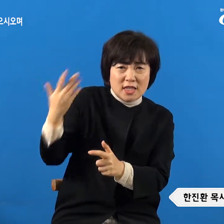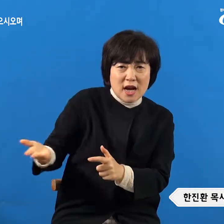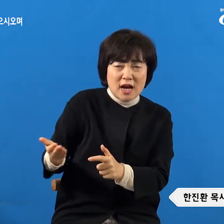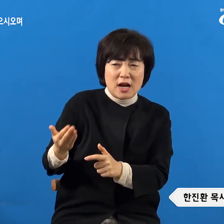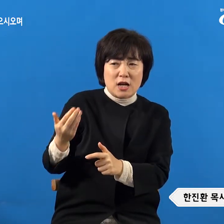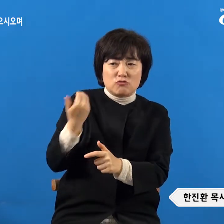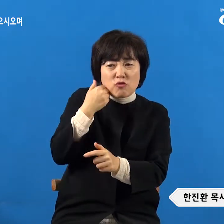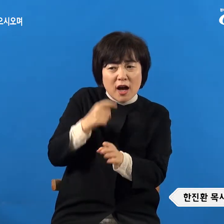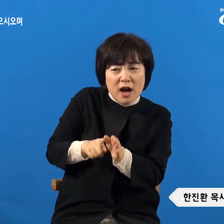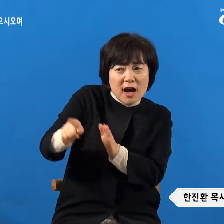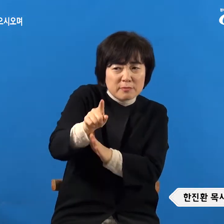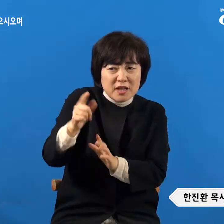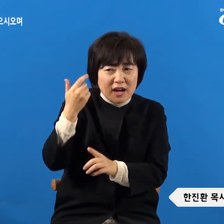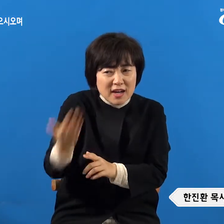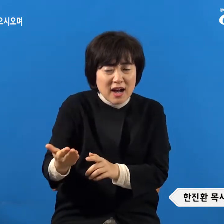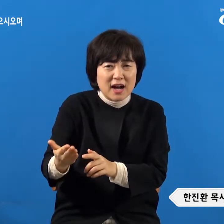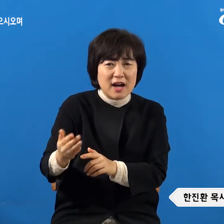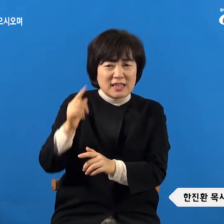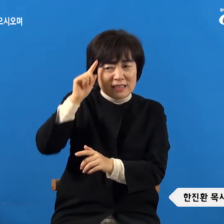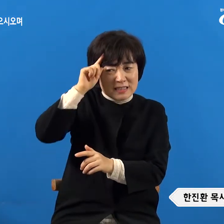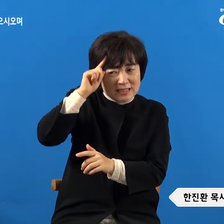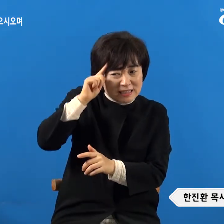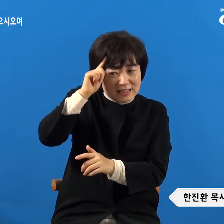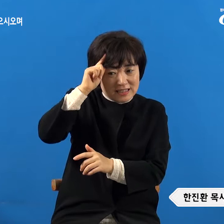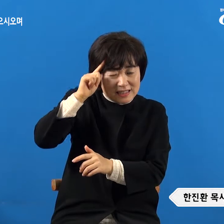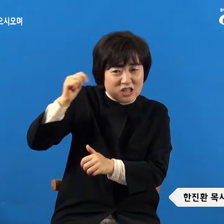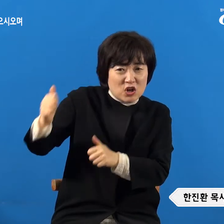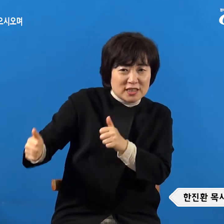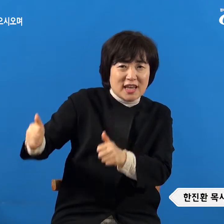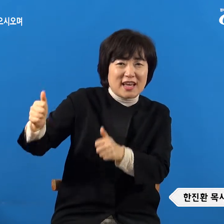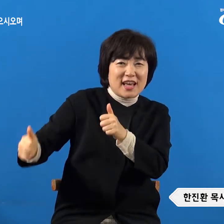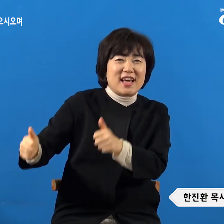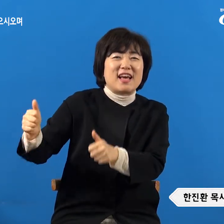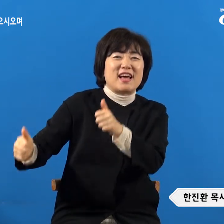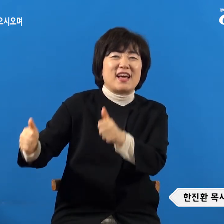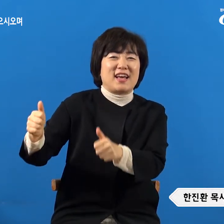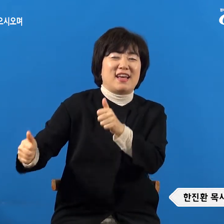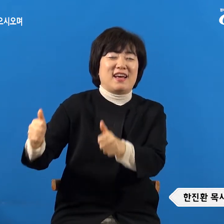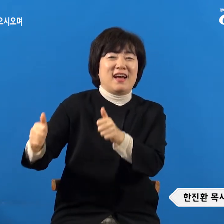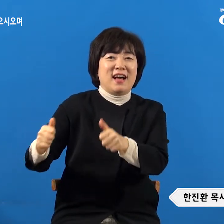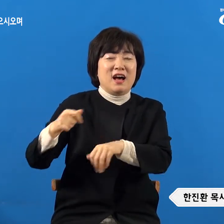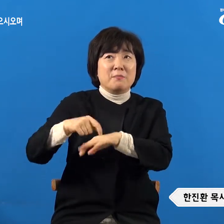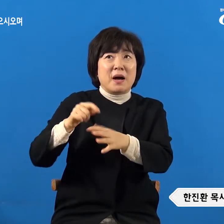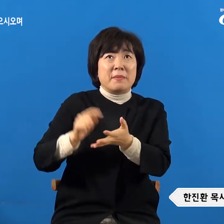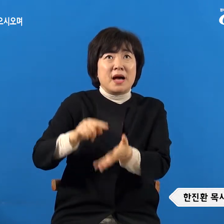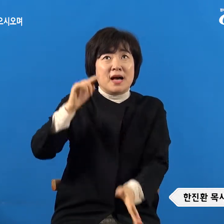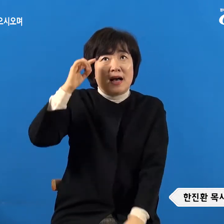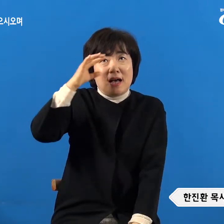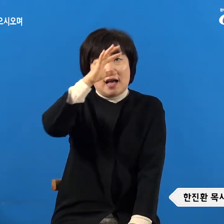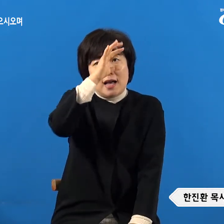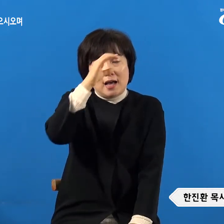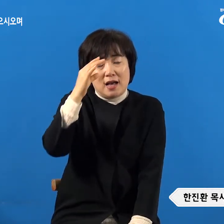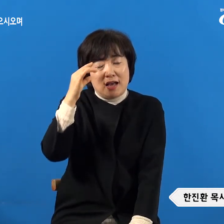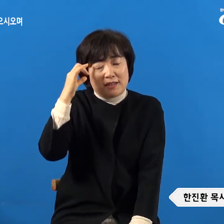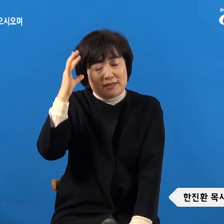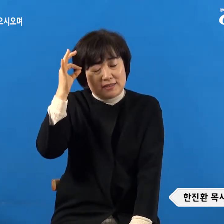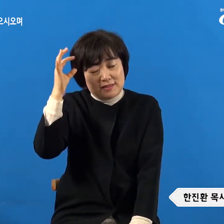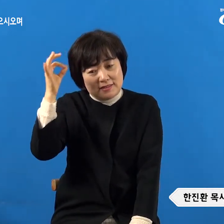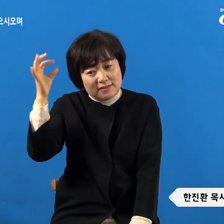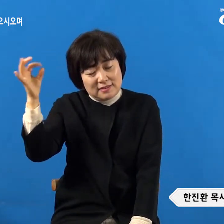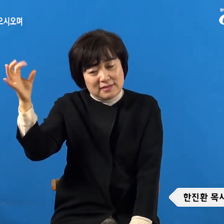누가 나를 앞서가지는 않을까? 늘 경쟁하면서 그 생각에 밤에 잠도 설칠 때가 많습니다.